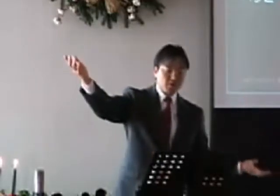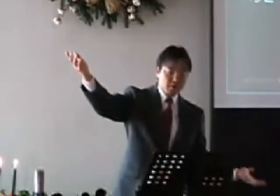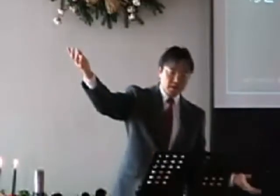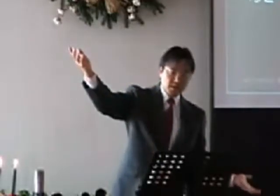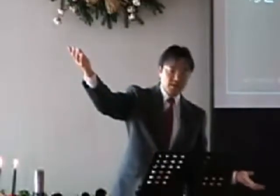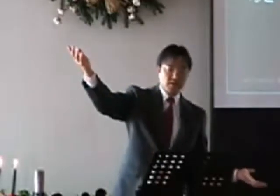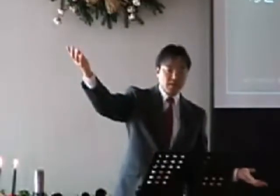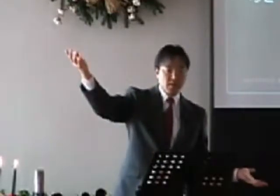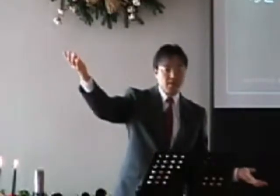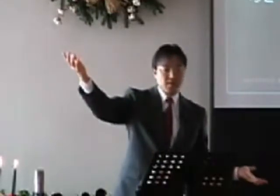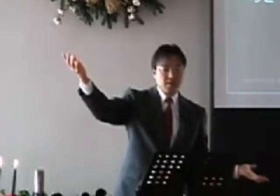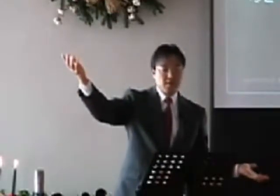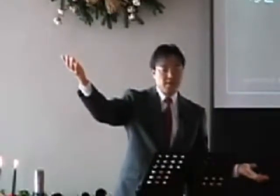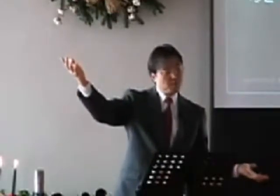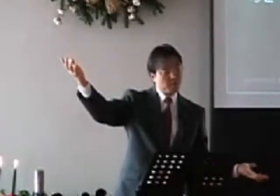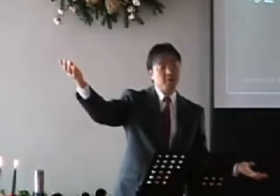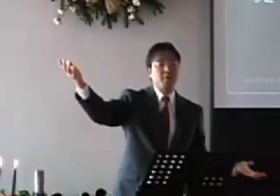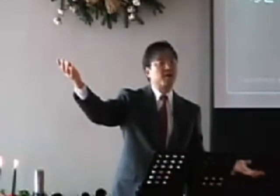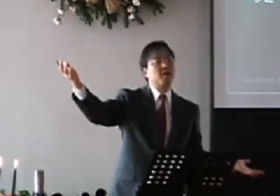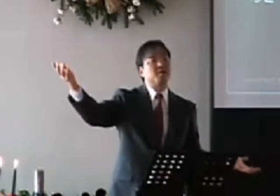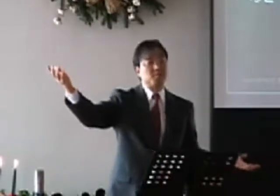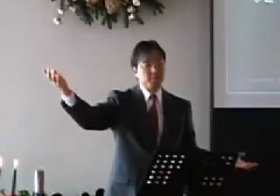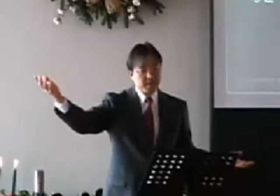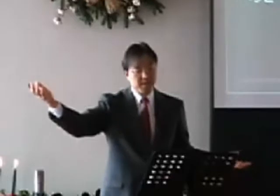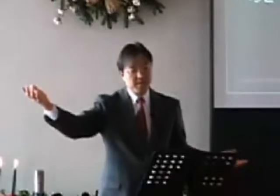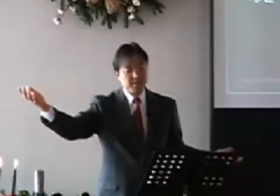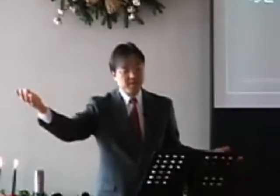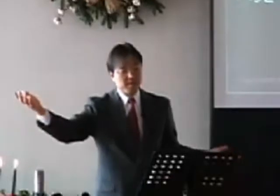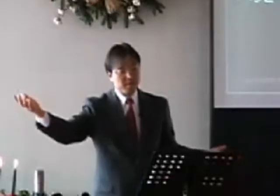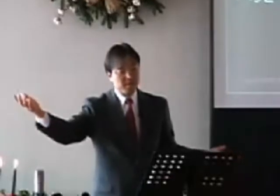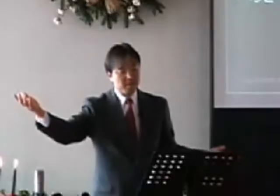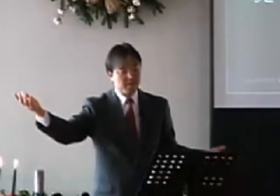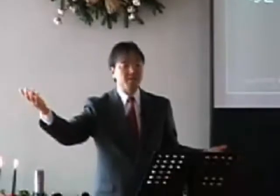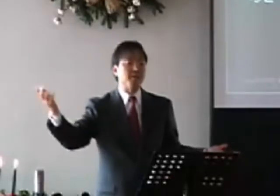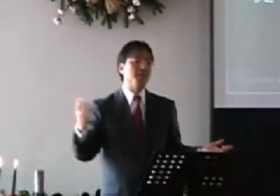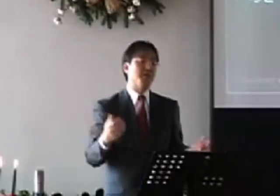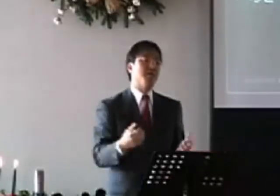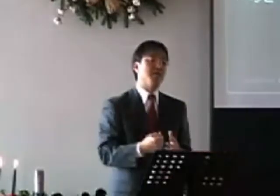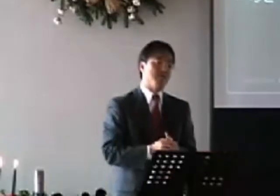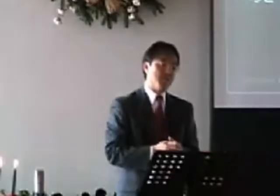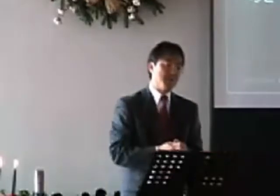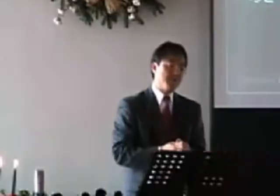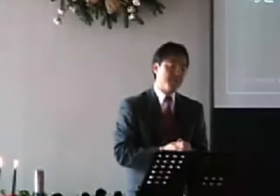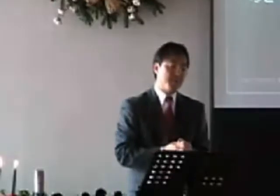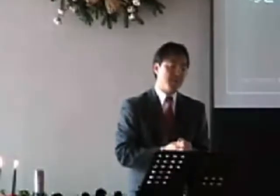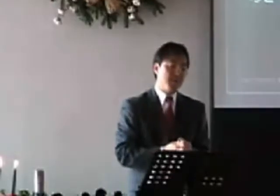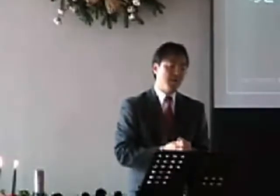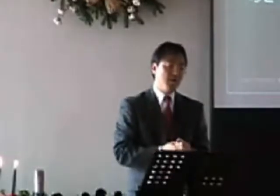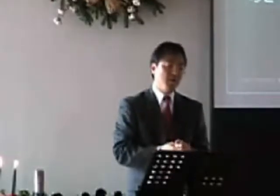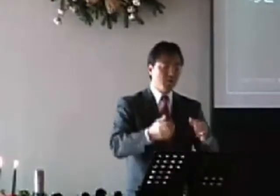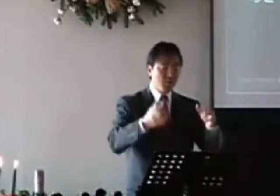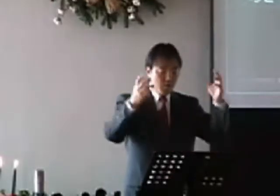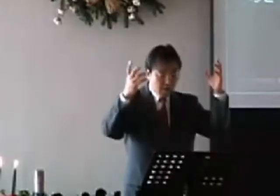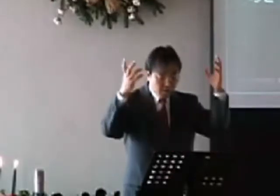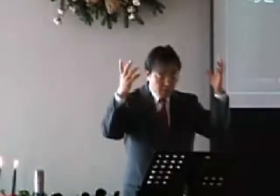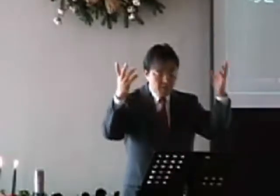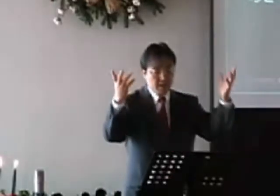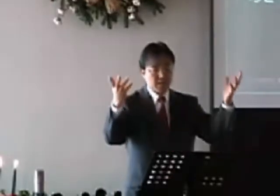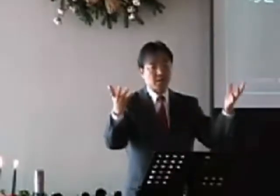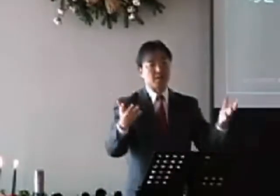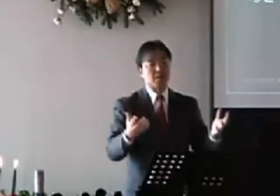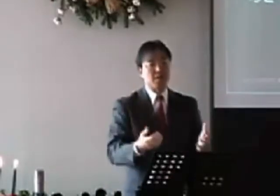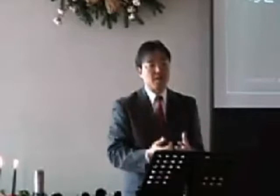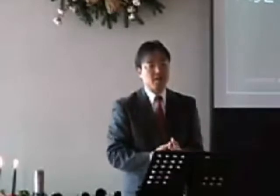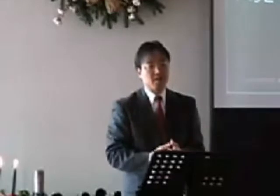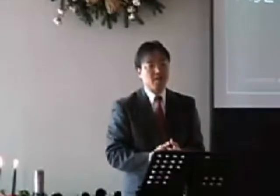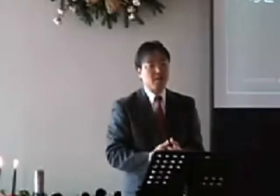神の右に座しておられた方です。天国におられた方ですね。天国と地球ってどれぐらい離れてるかね、